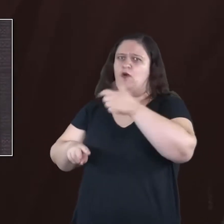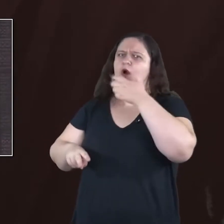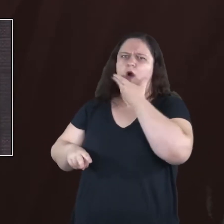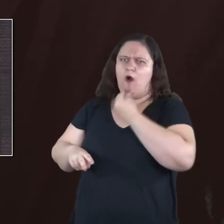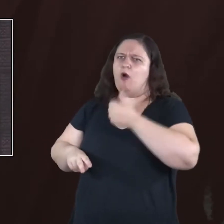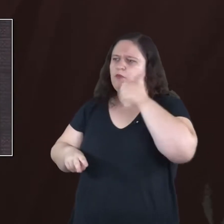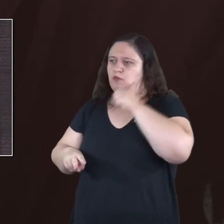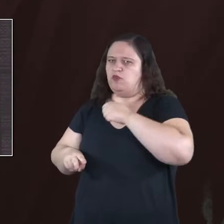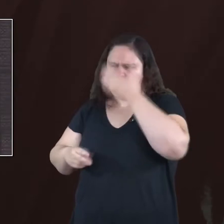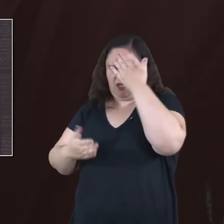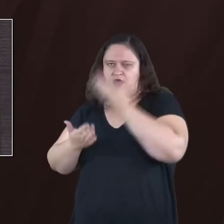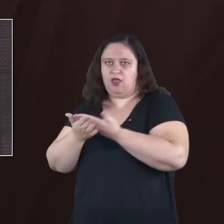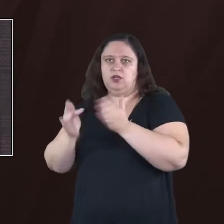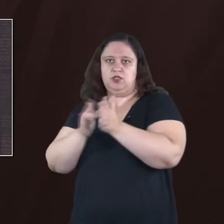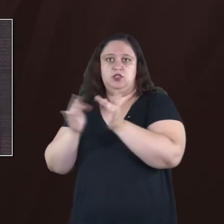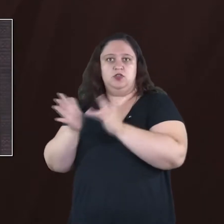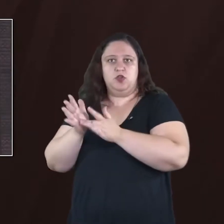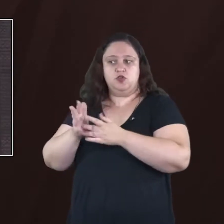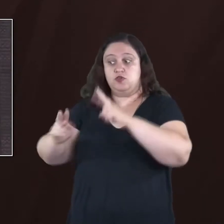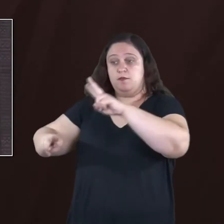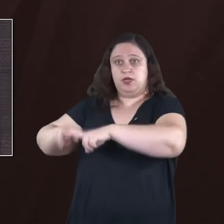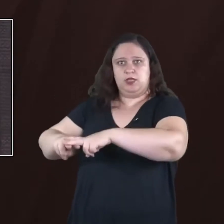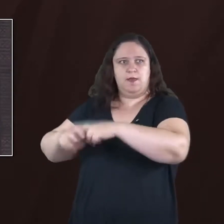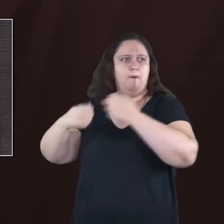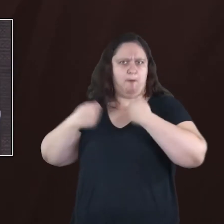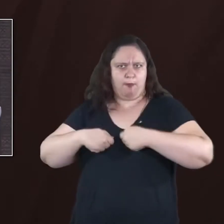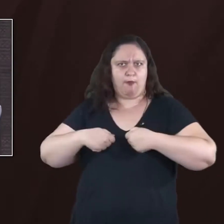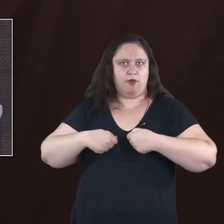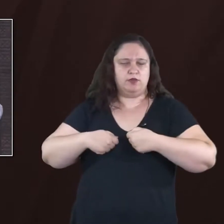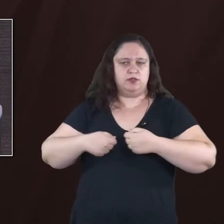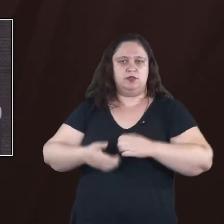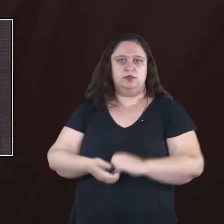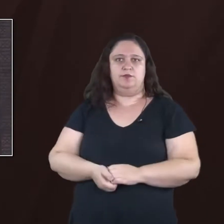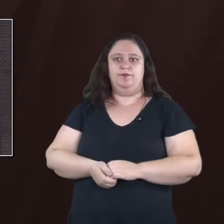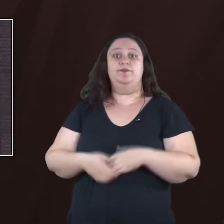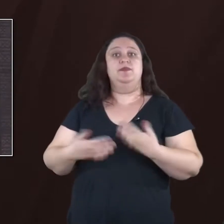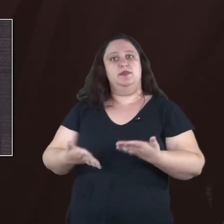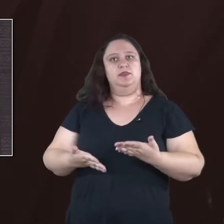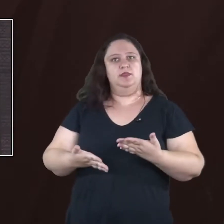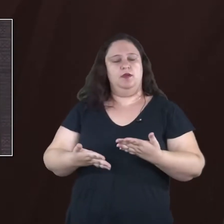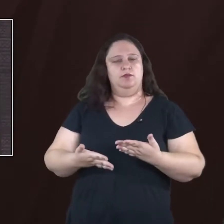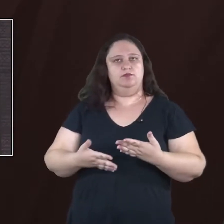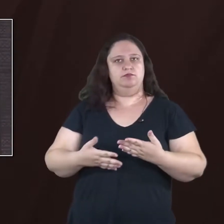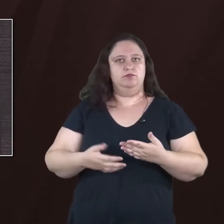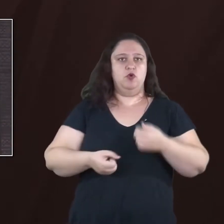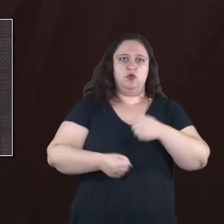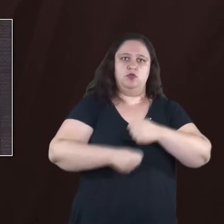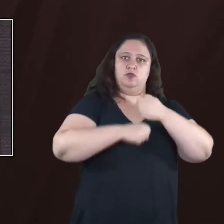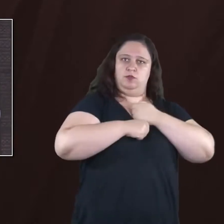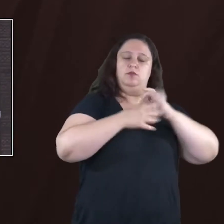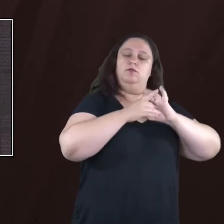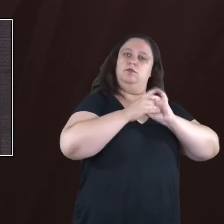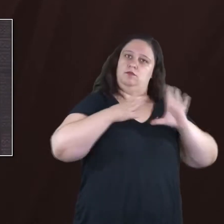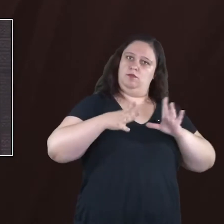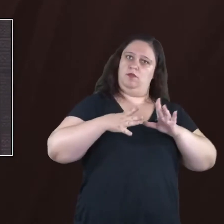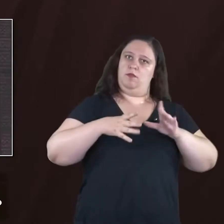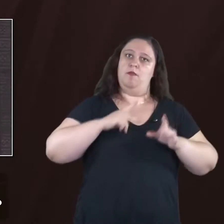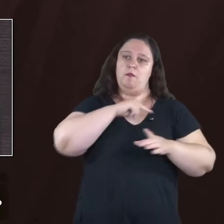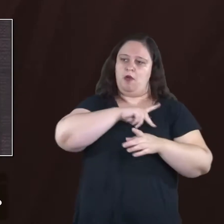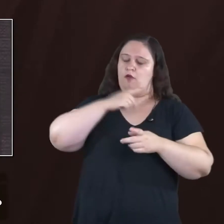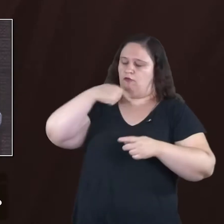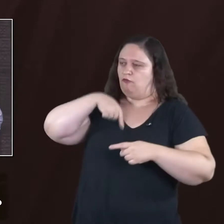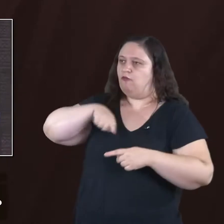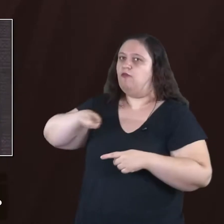os levasse presos para Jerusalém. Seguindo ele, estrada fora, ao aproximar-se de